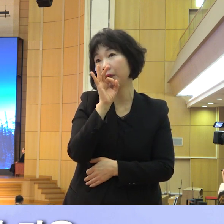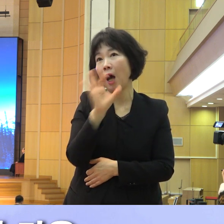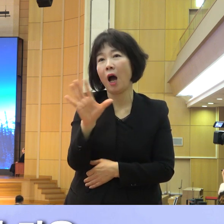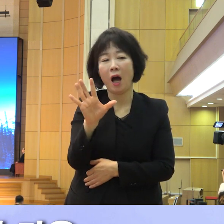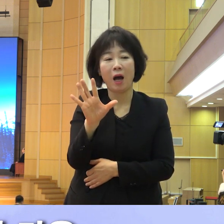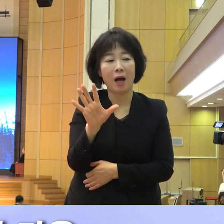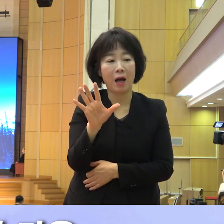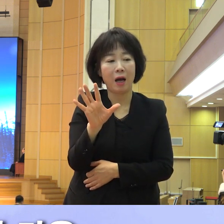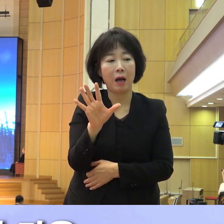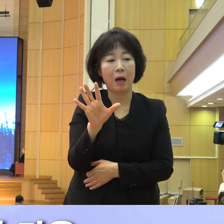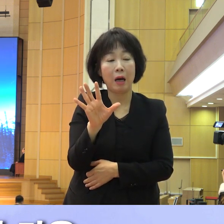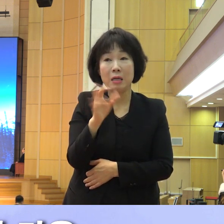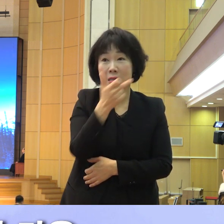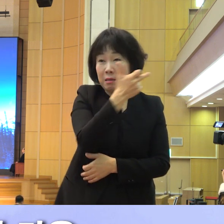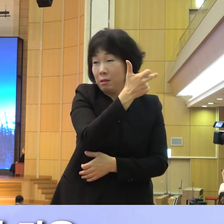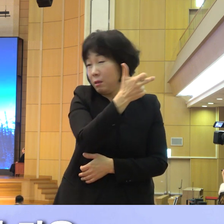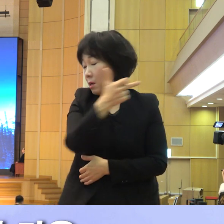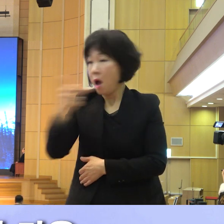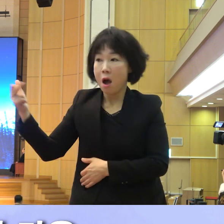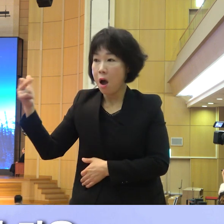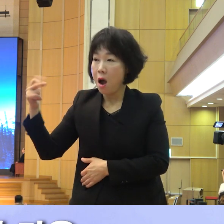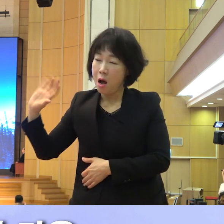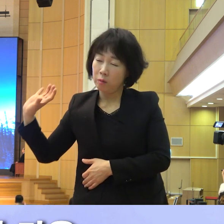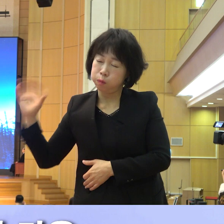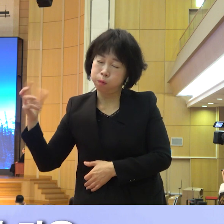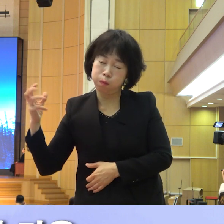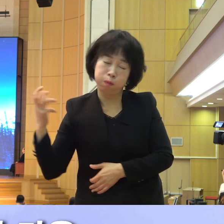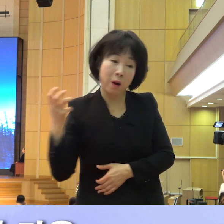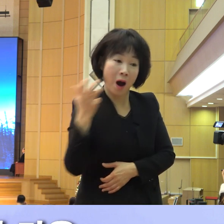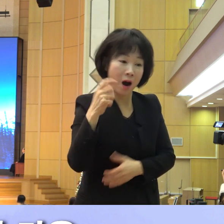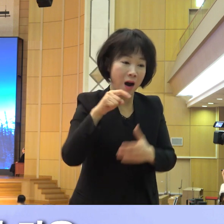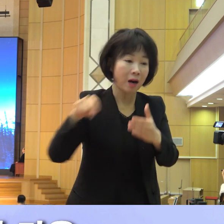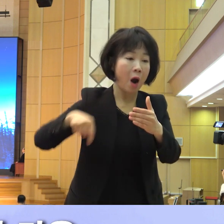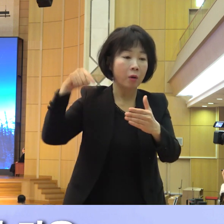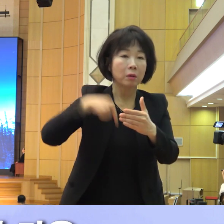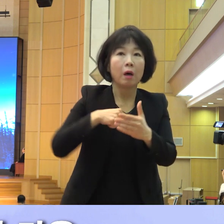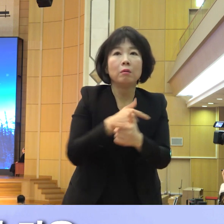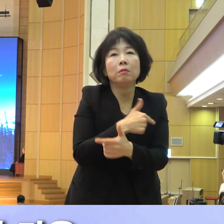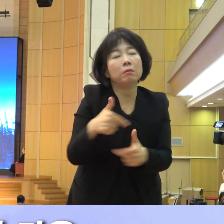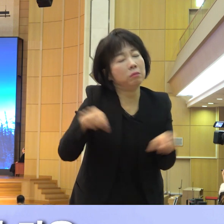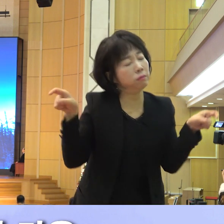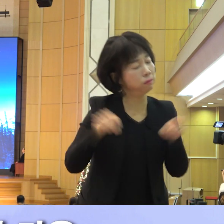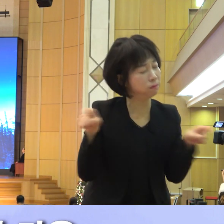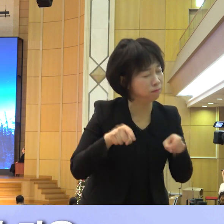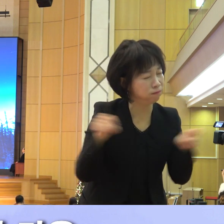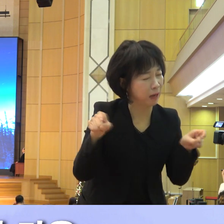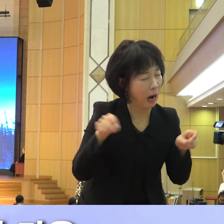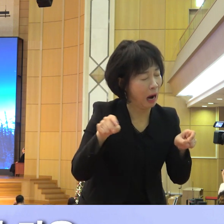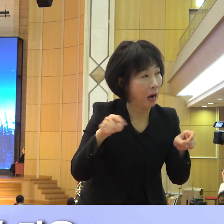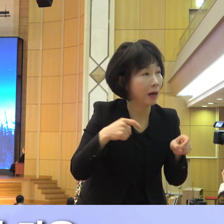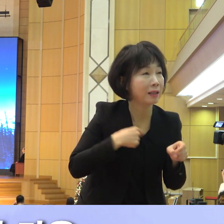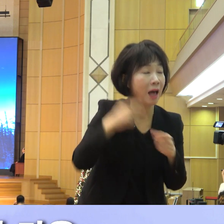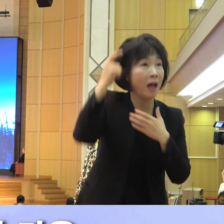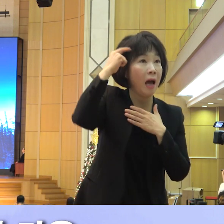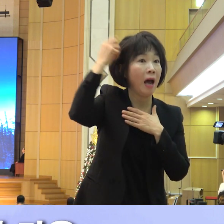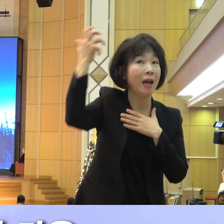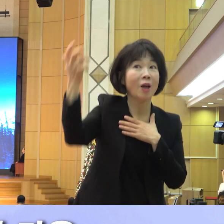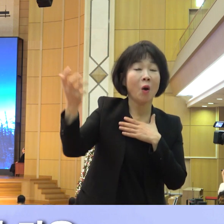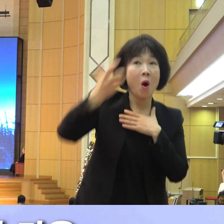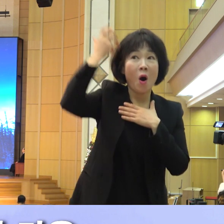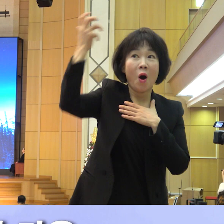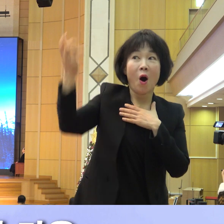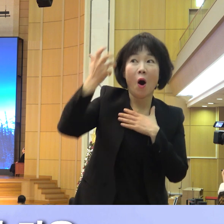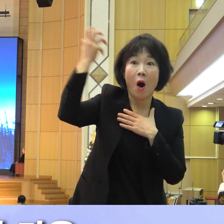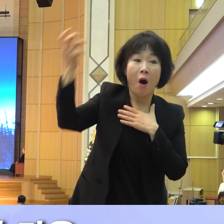없네. 거대한 폭풍 가운데 위축된 나의